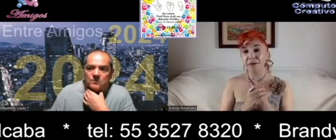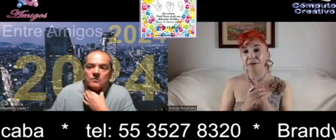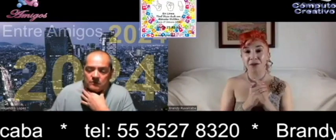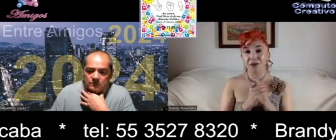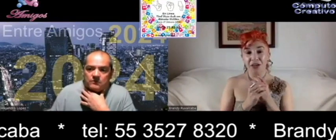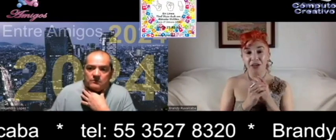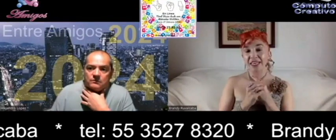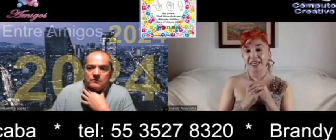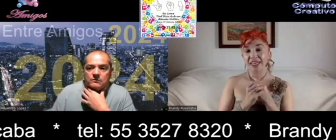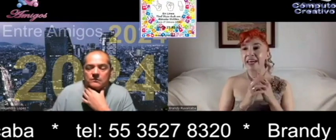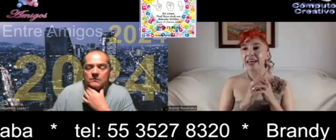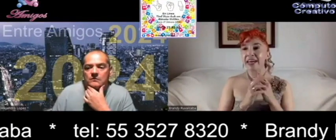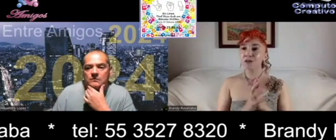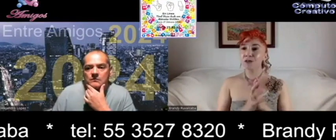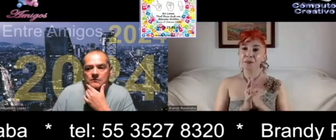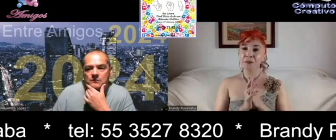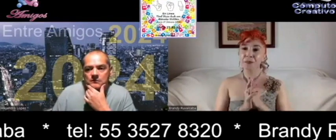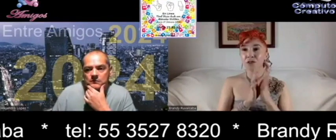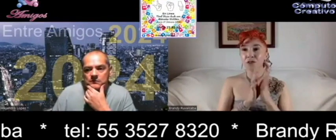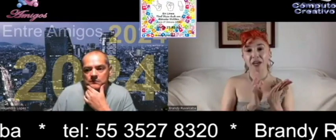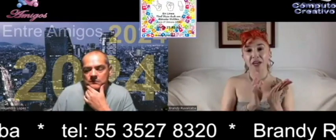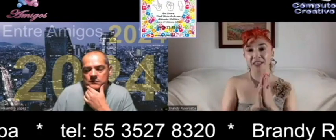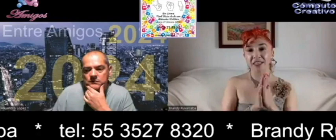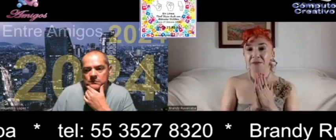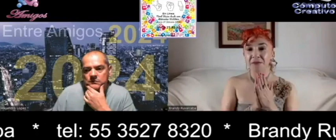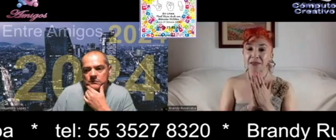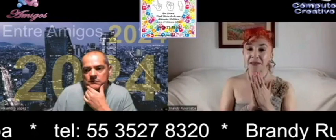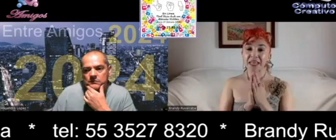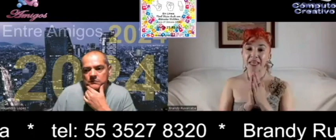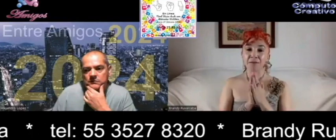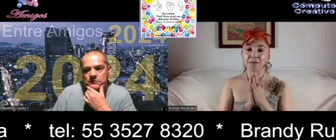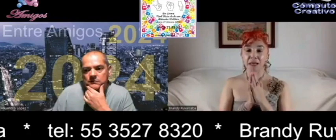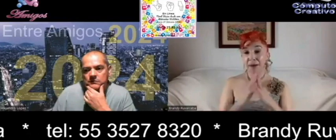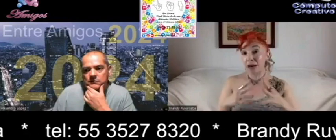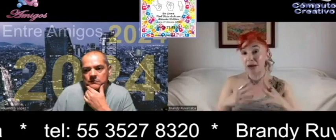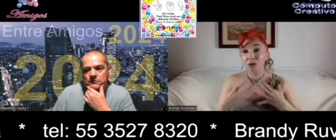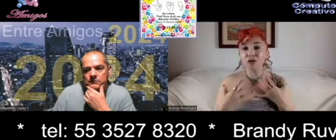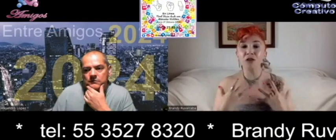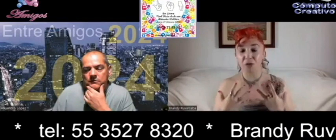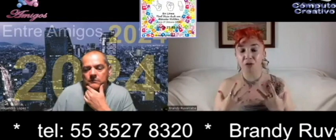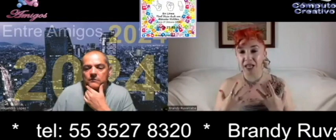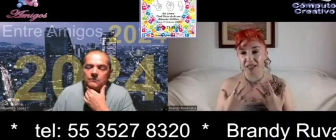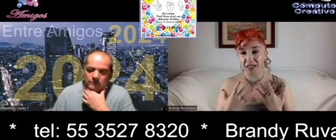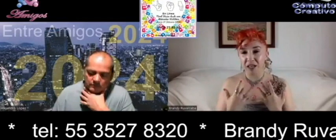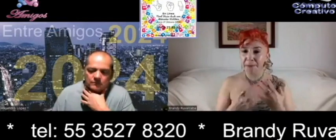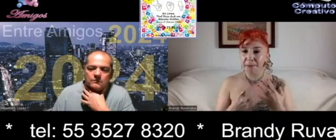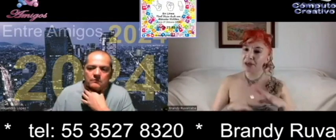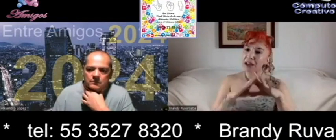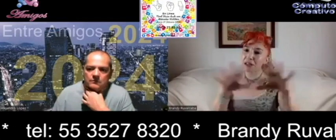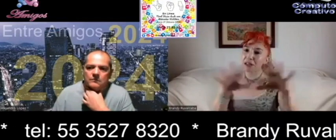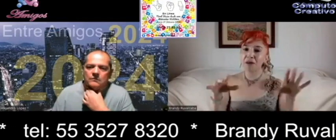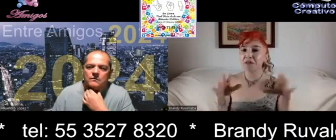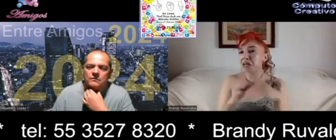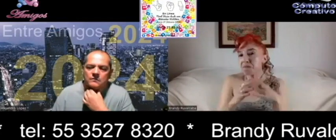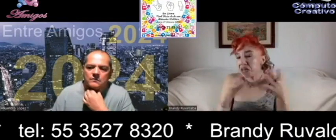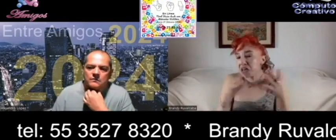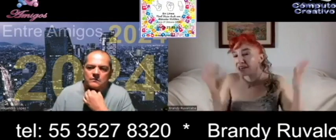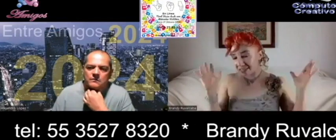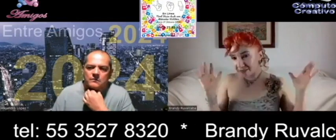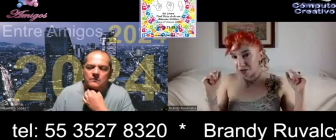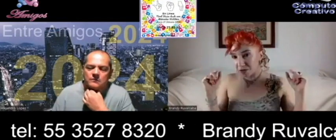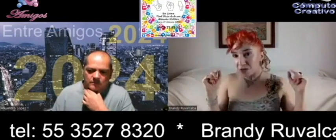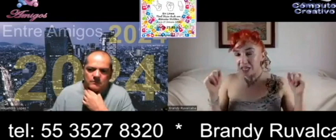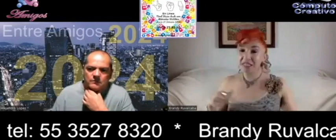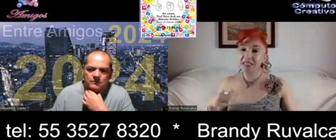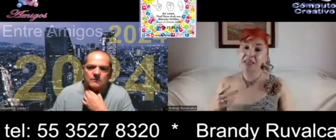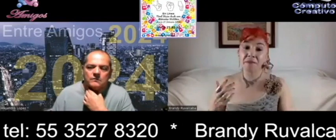sabe, ¿no? Y Ujú. que justo lo que dices, a veces hay temas que para uno son muy importantes, pero que a la otra persona X,